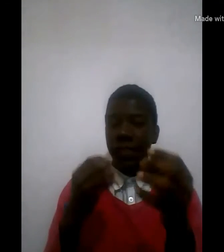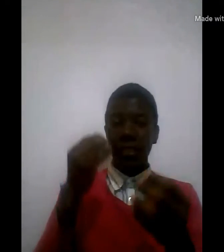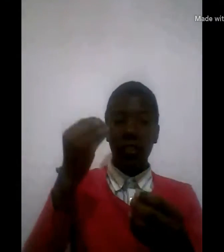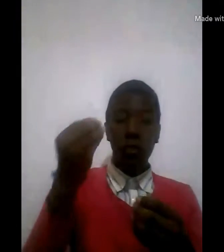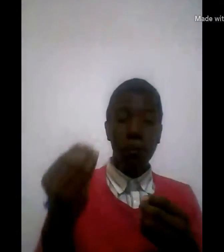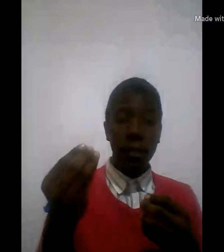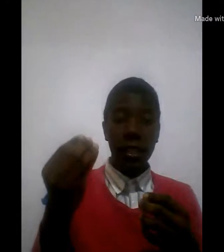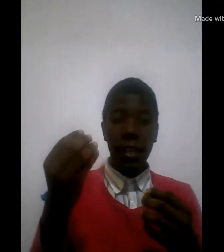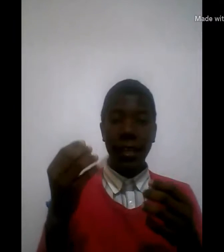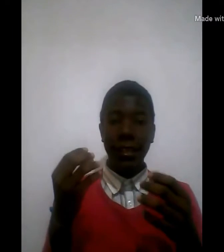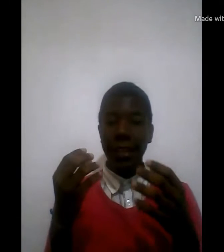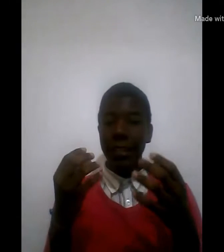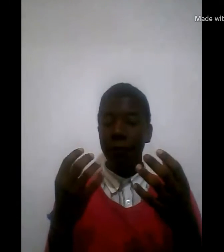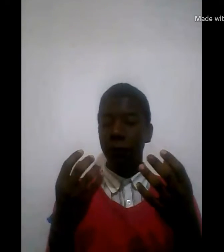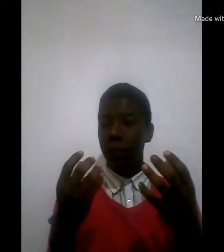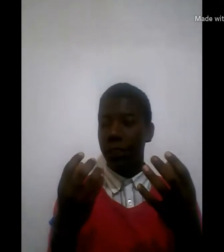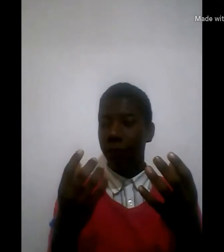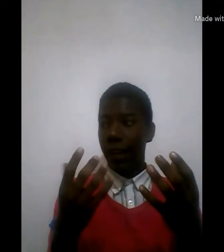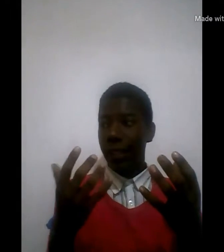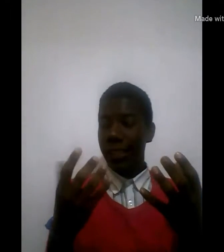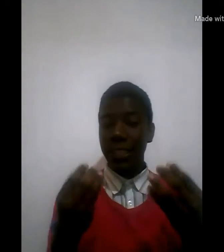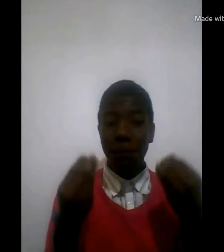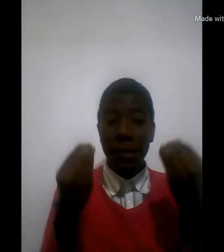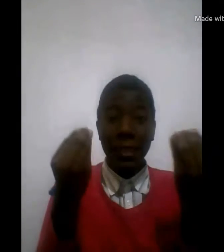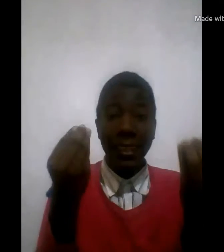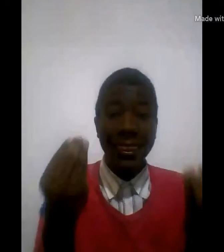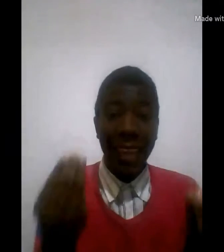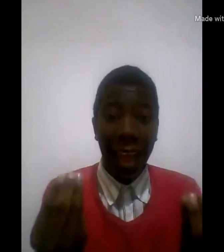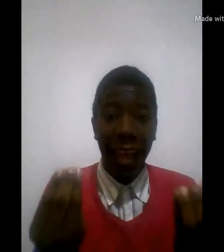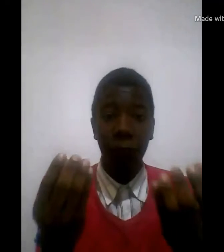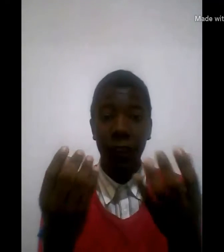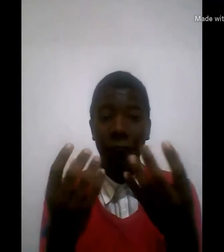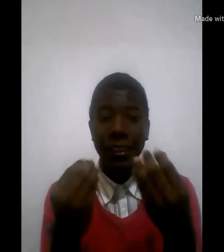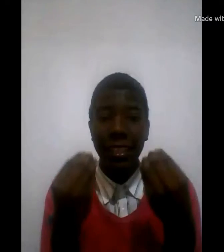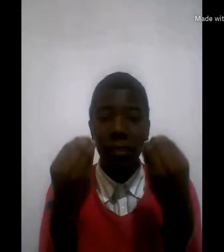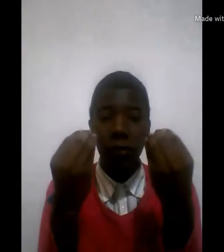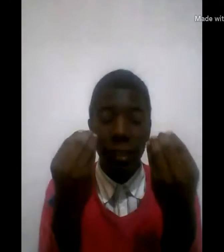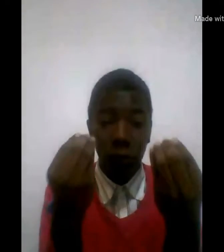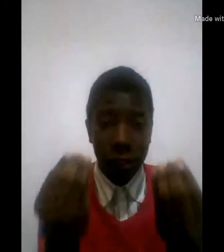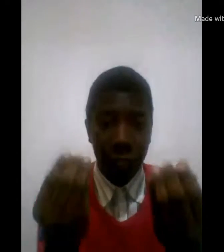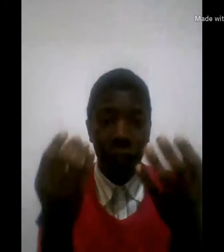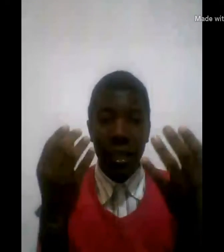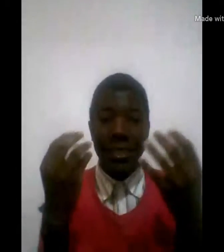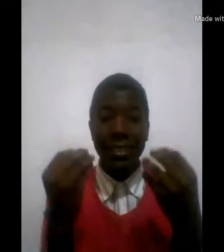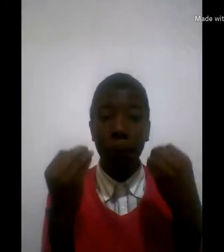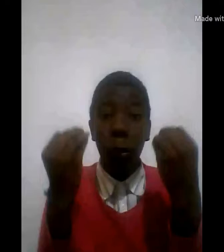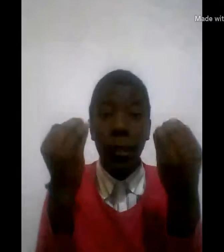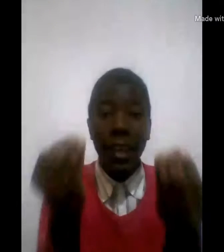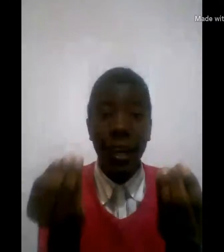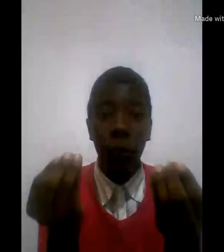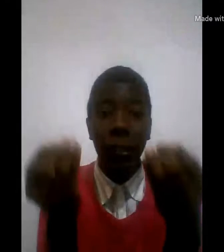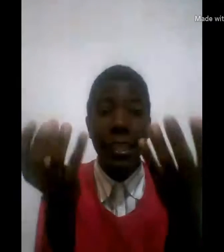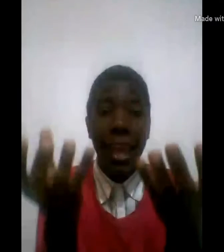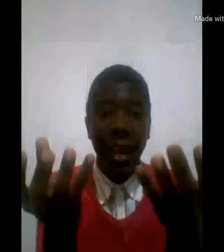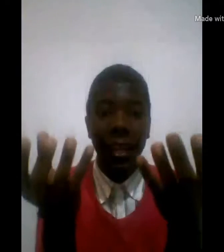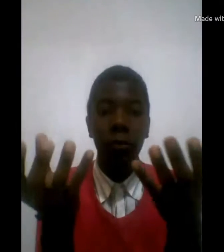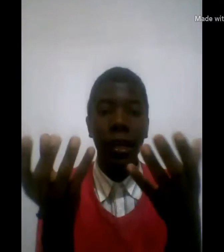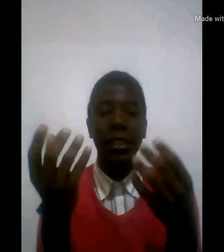se descobrir, é nele que você vai experimentar, você vai degustar, saborear o que é a